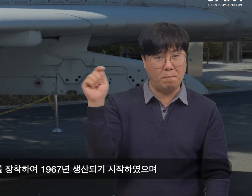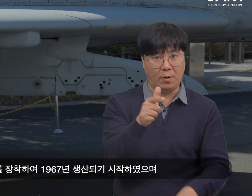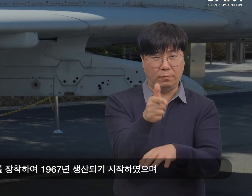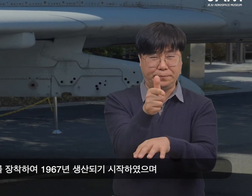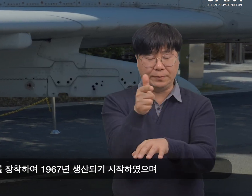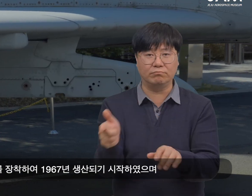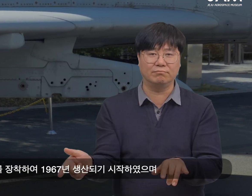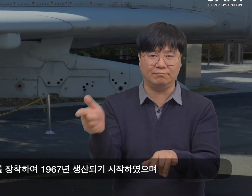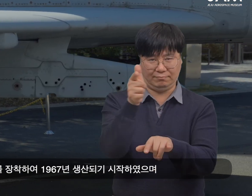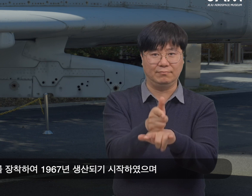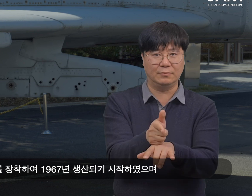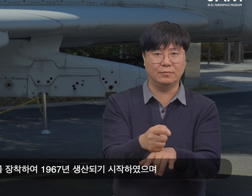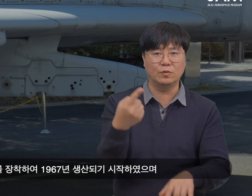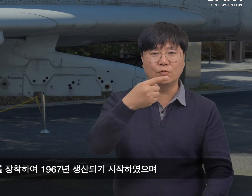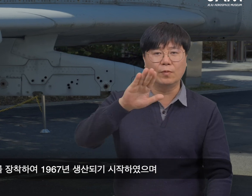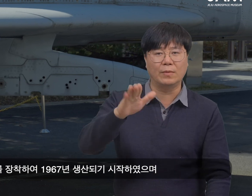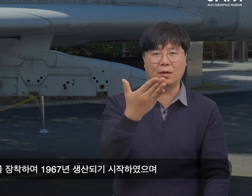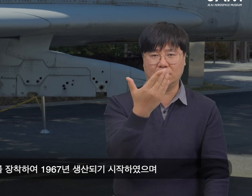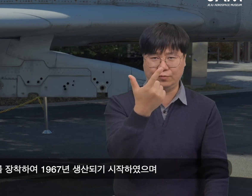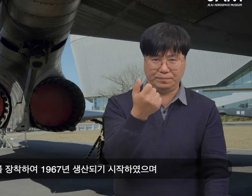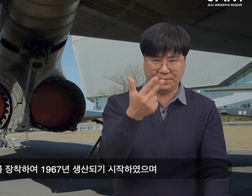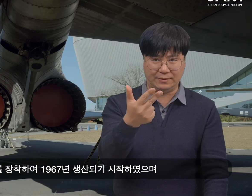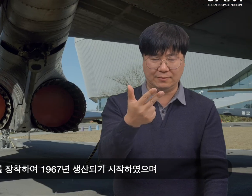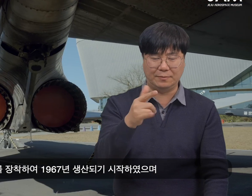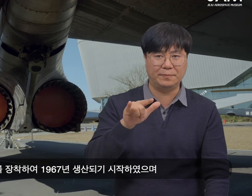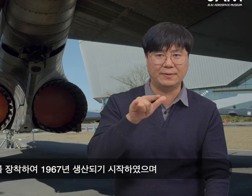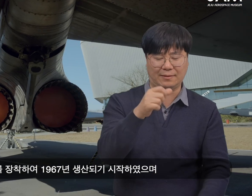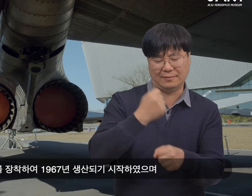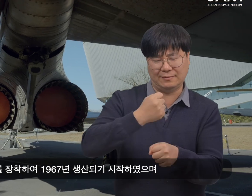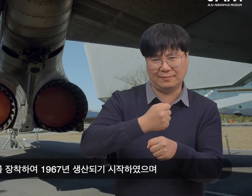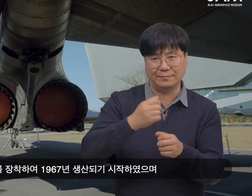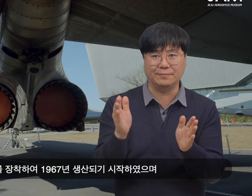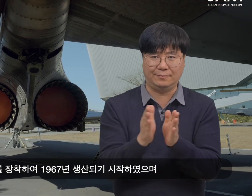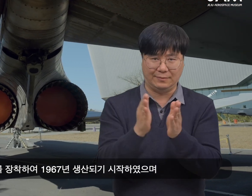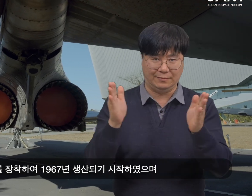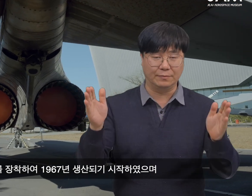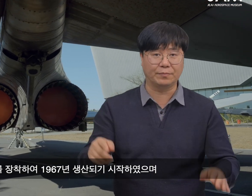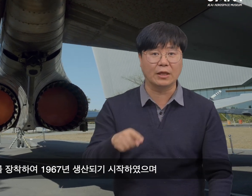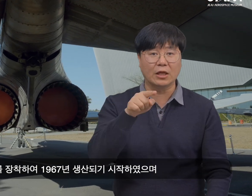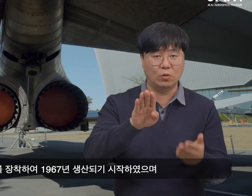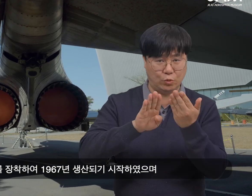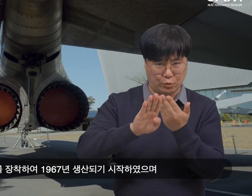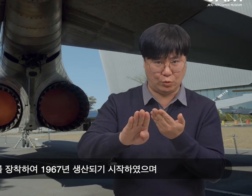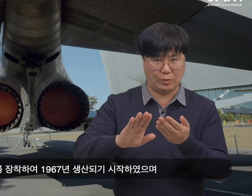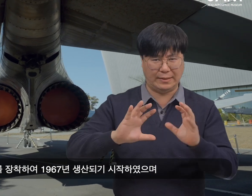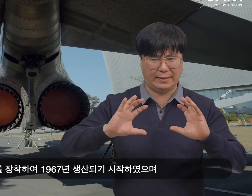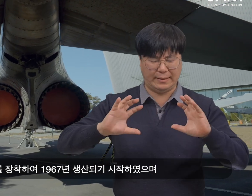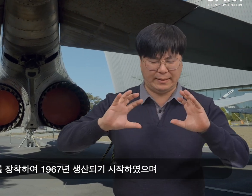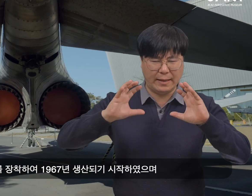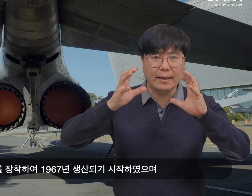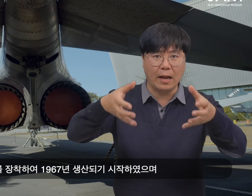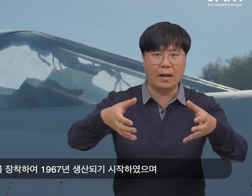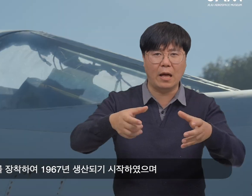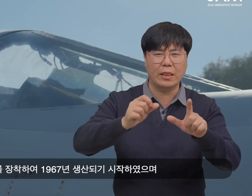-42에 기관포를 장착하여 1967년 생산되기 시작하였으며